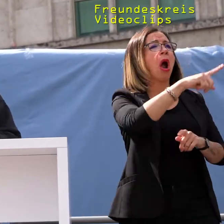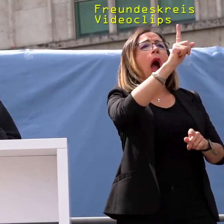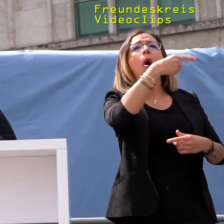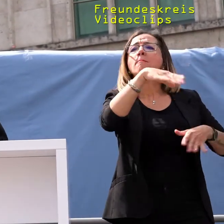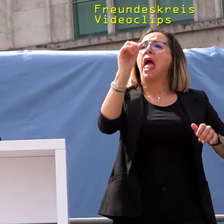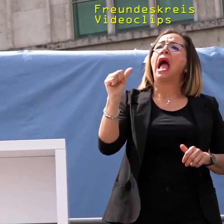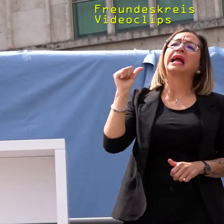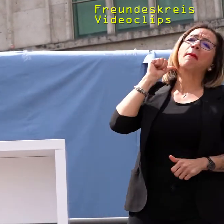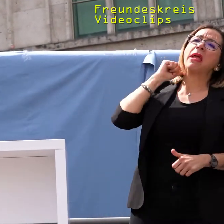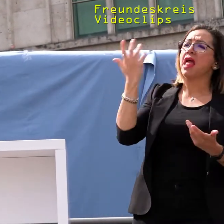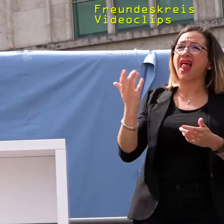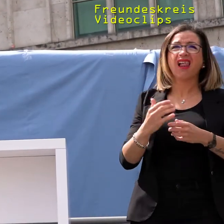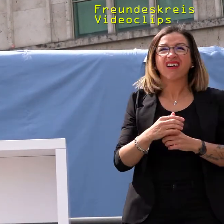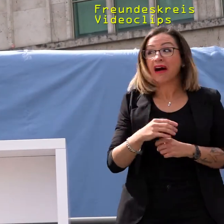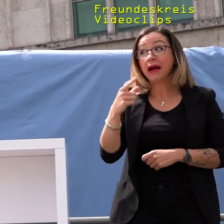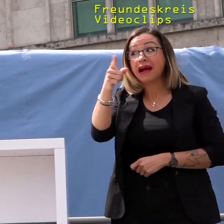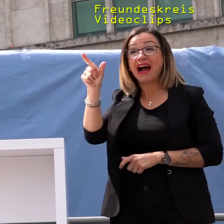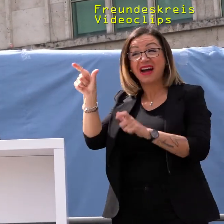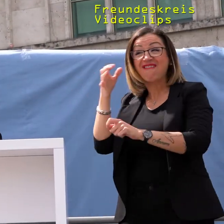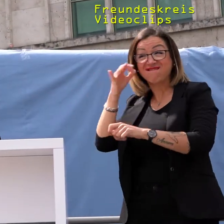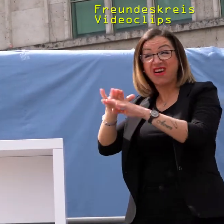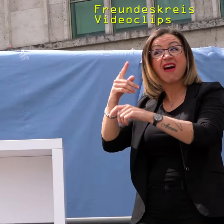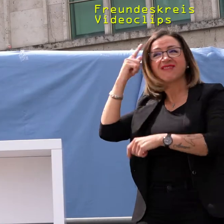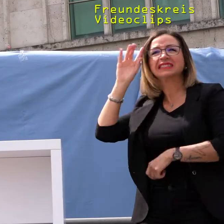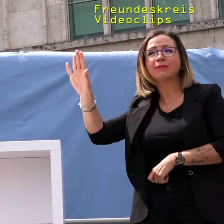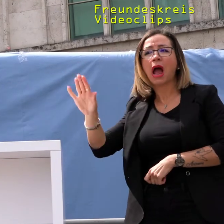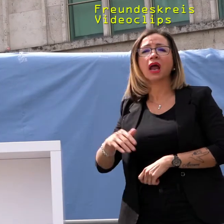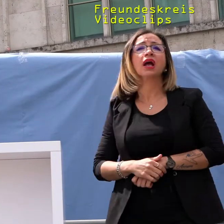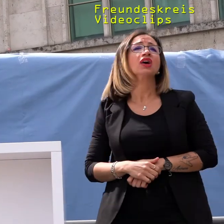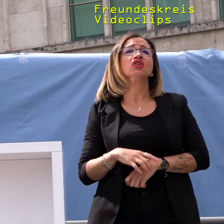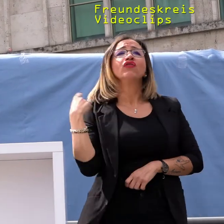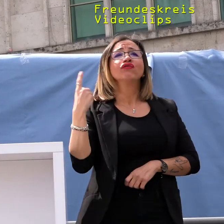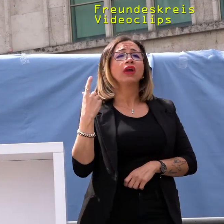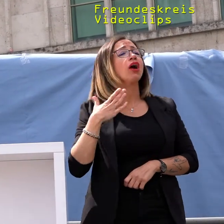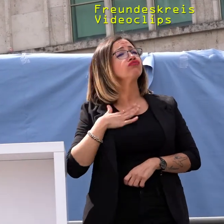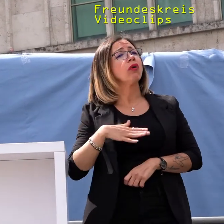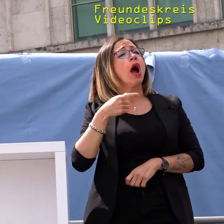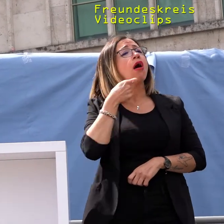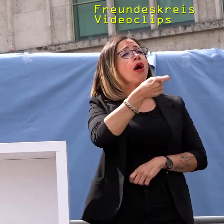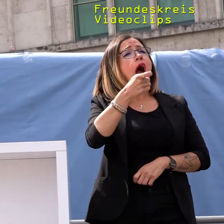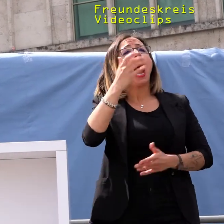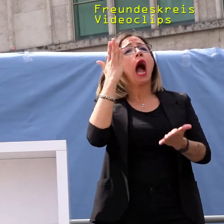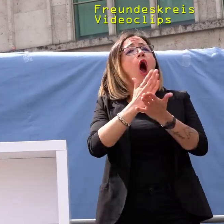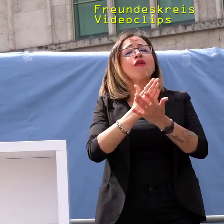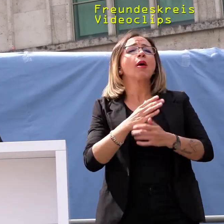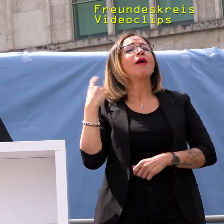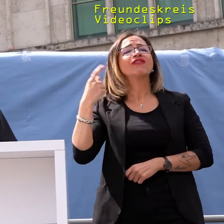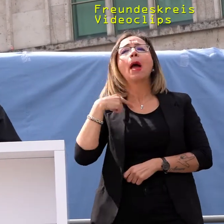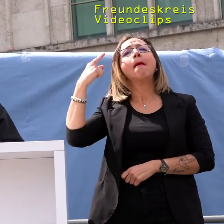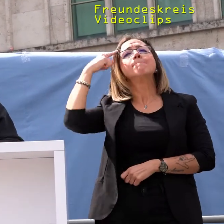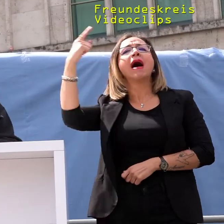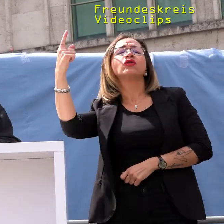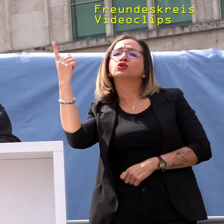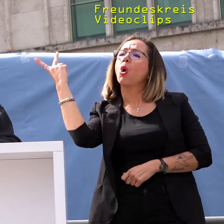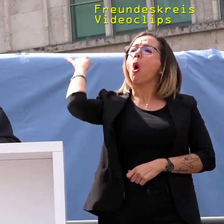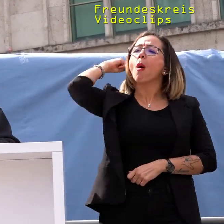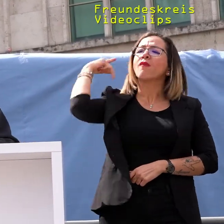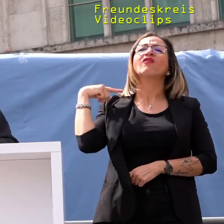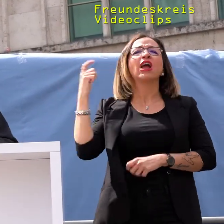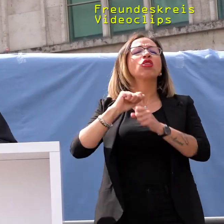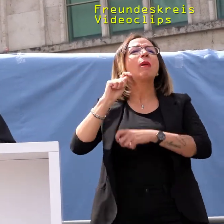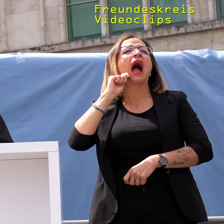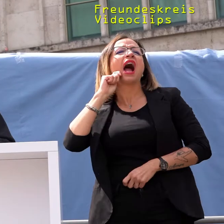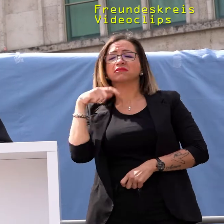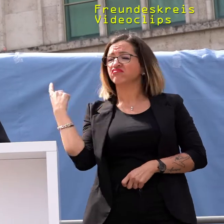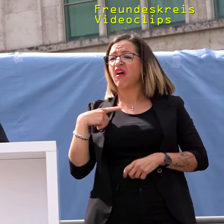krimineller. Was sie damit eigentlich implizit aussagen ist, wir würden ja aufhören, euch umzubringen, aber wir sind bewusst oder auch unbewusst rassistisch und es ist uns relativ